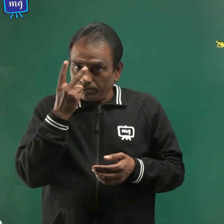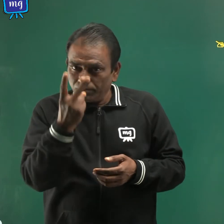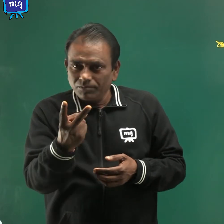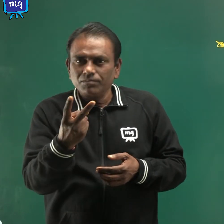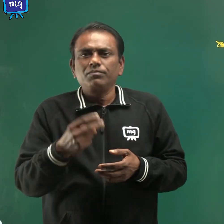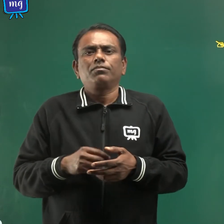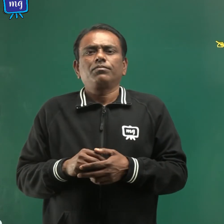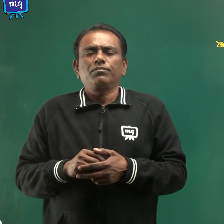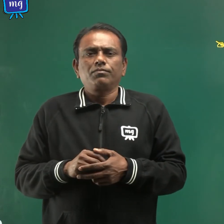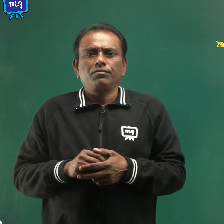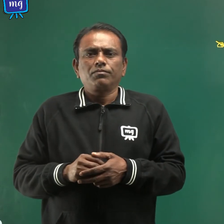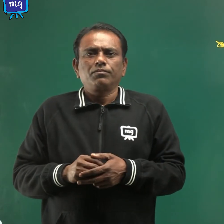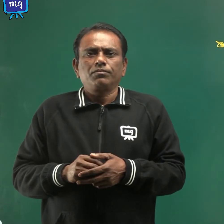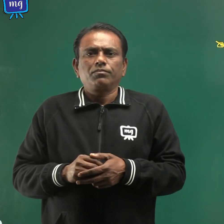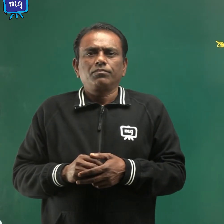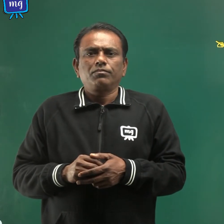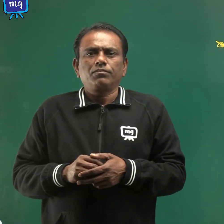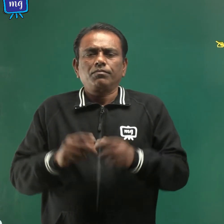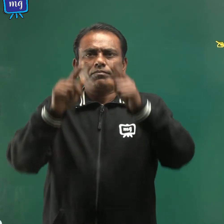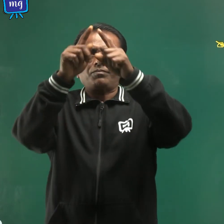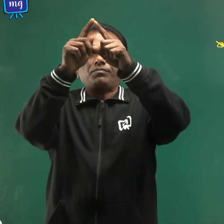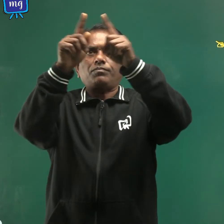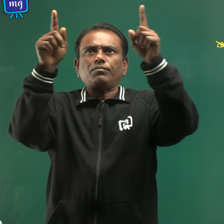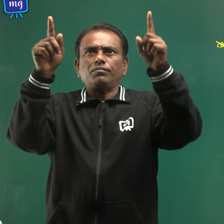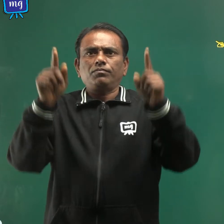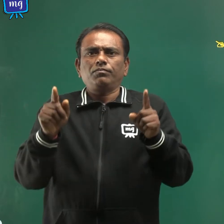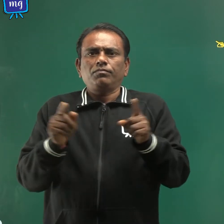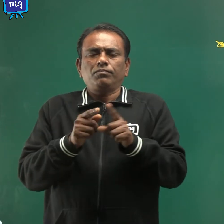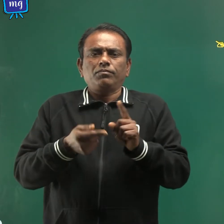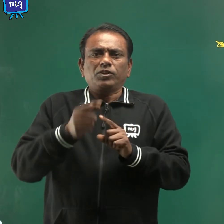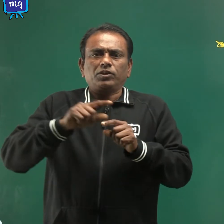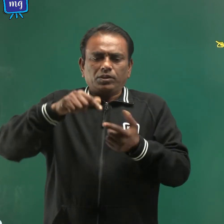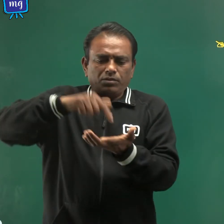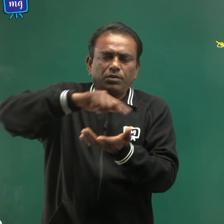है और आयत का क्षेत्रफल बराबर